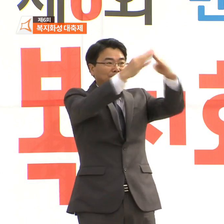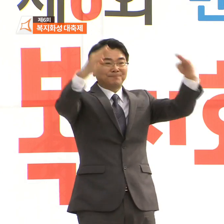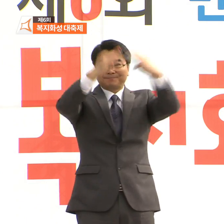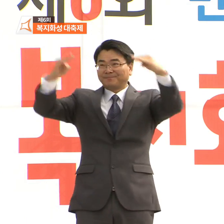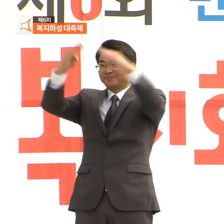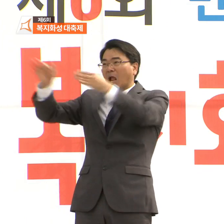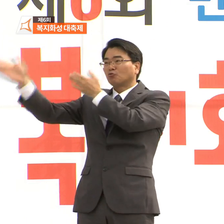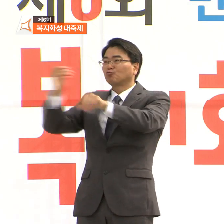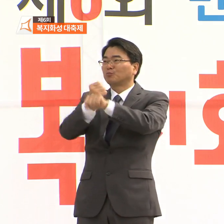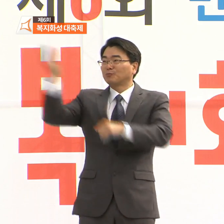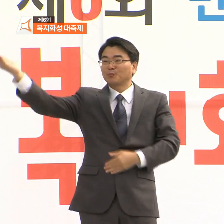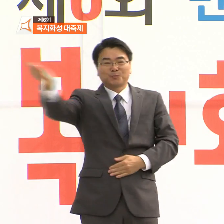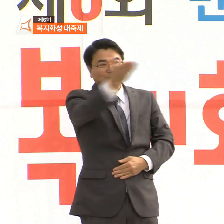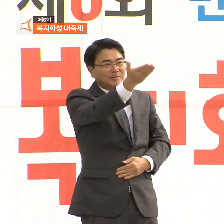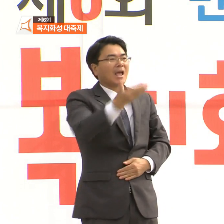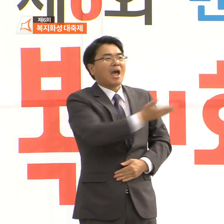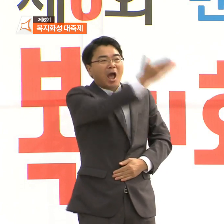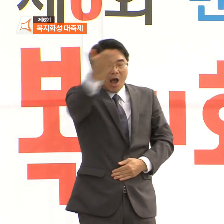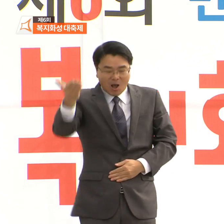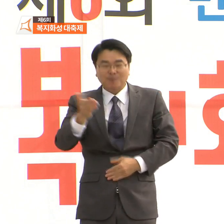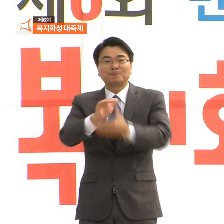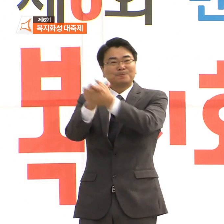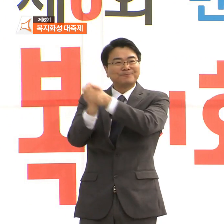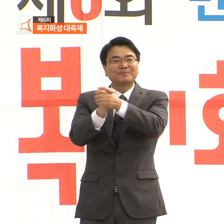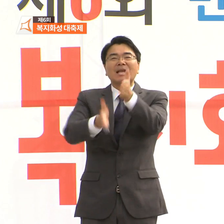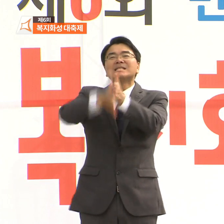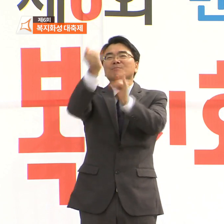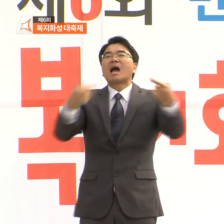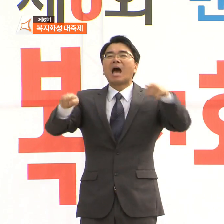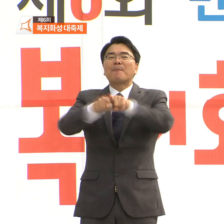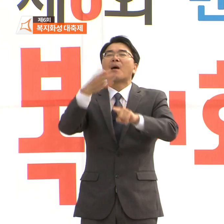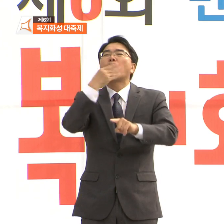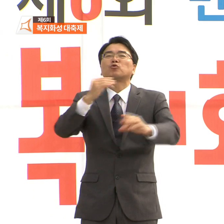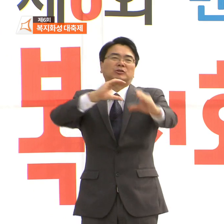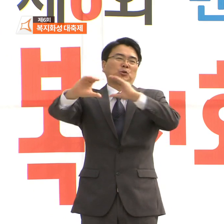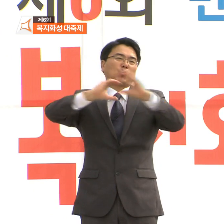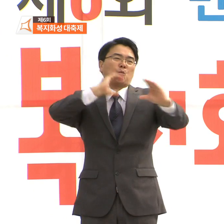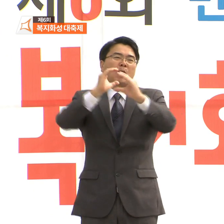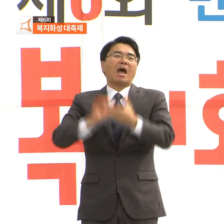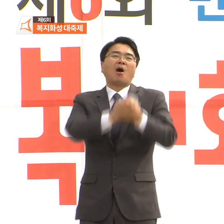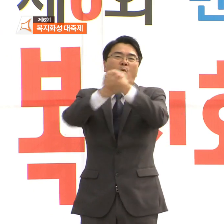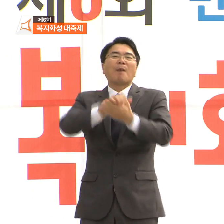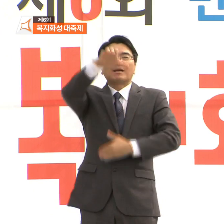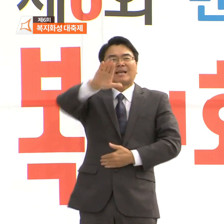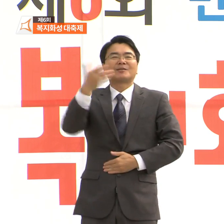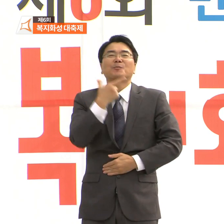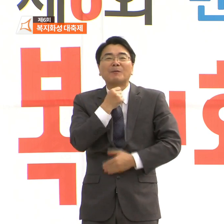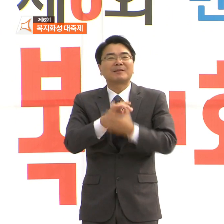준비를 해주셨는데요. 모쪼록 오늘 시민과 함께 복지를 소통하는 그런 화합의 장이 되었으면